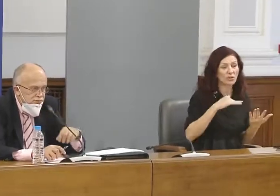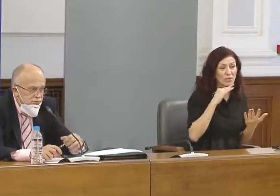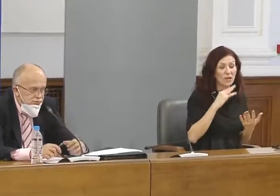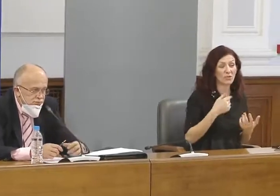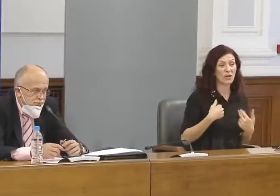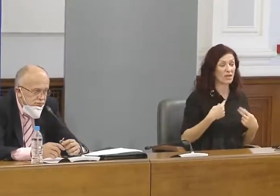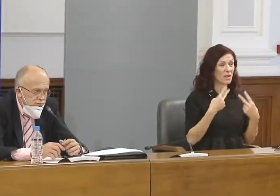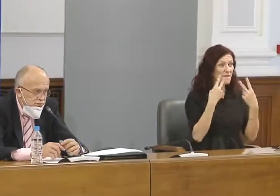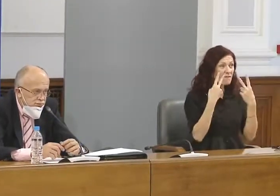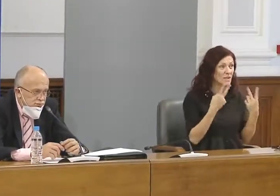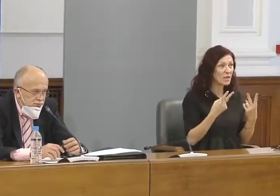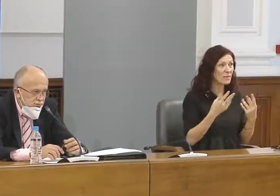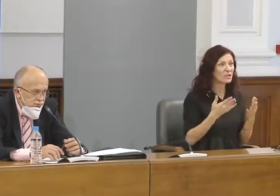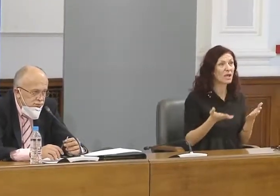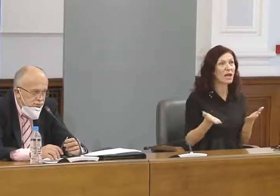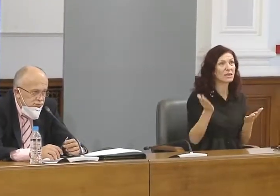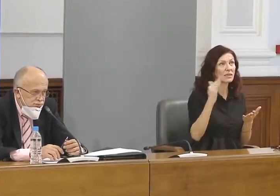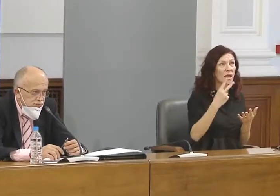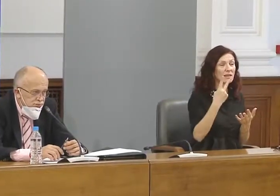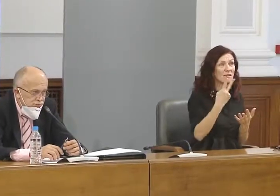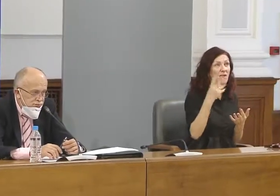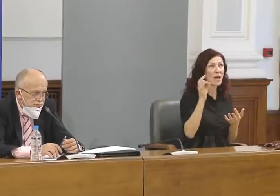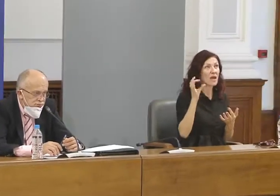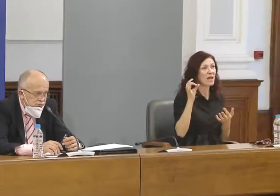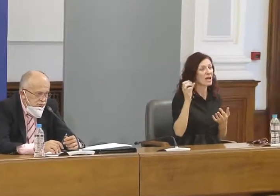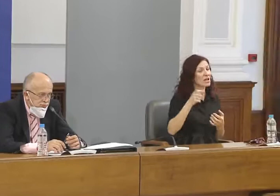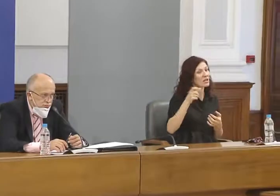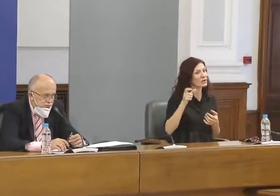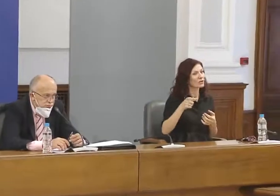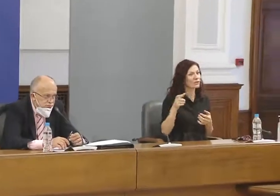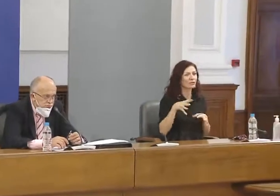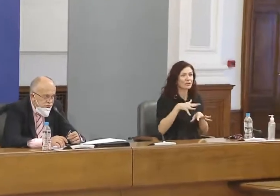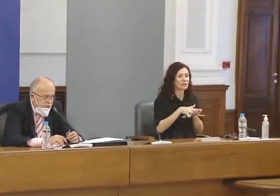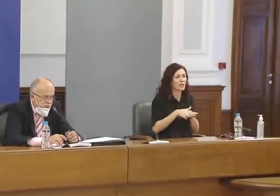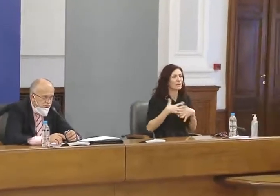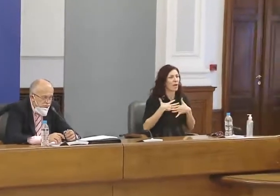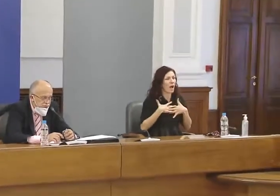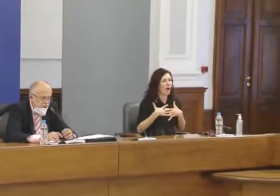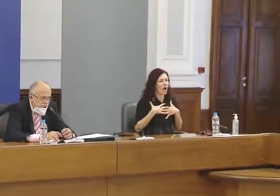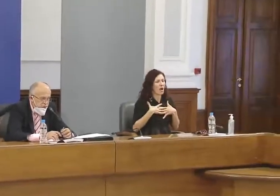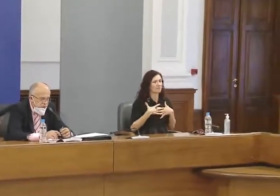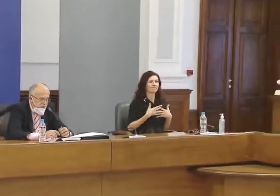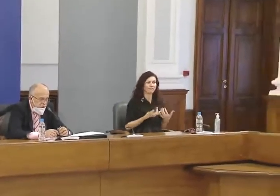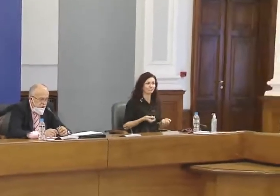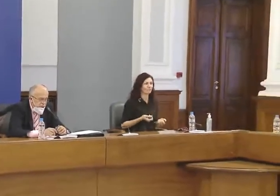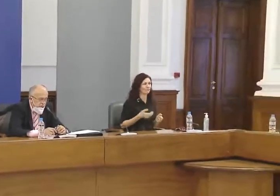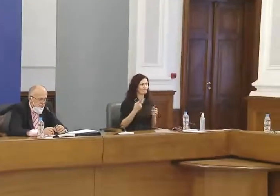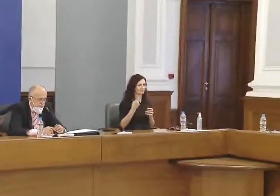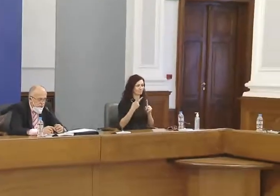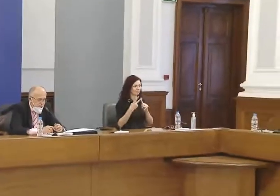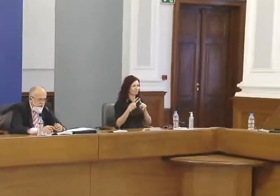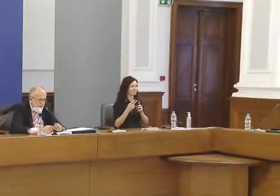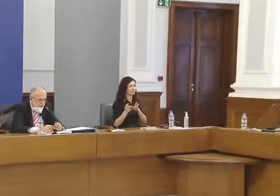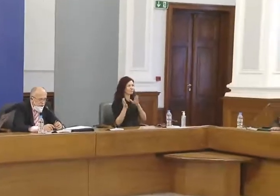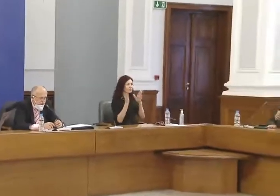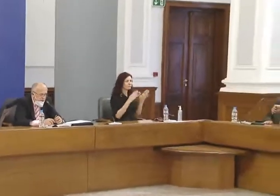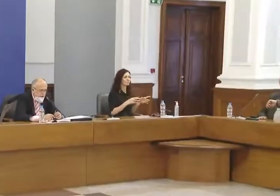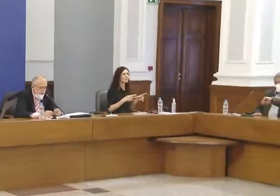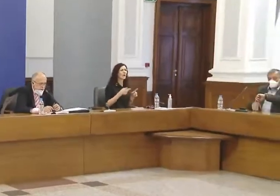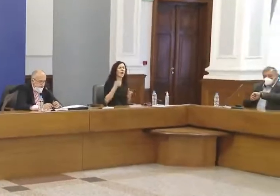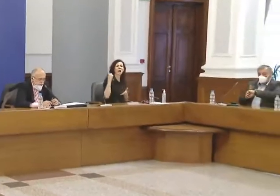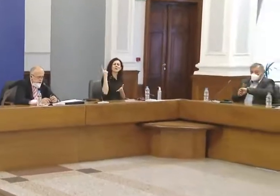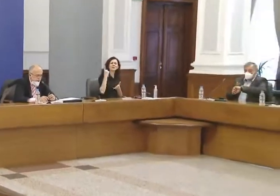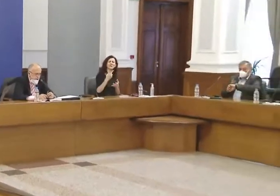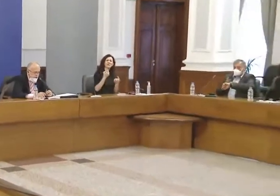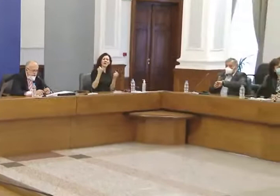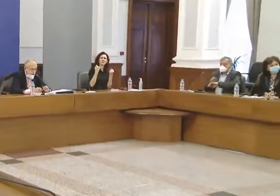виждаме, че на малко над 2000 души в болници системата вече се задъхва. В Вторият ми въпрос е свързан с заповедта на здравния